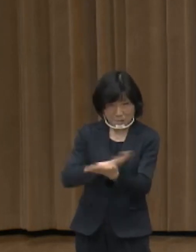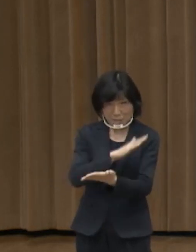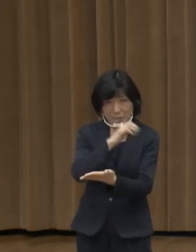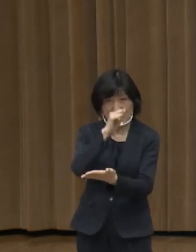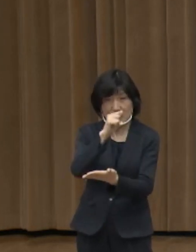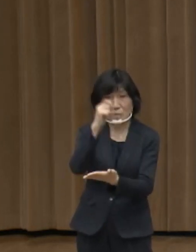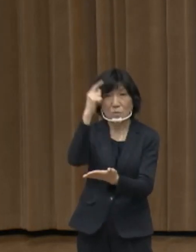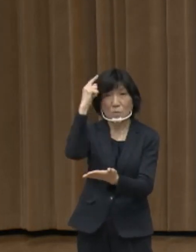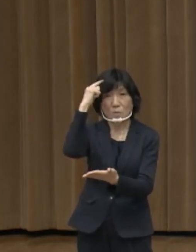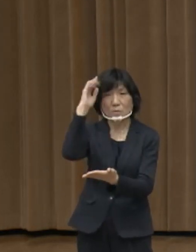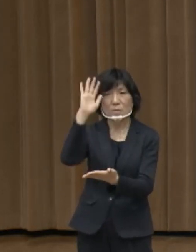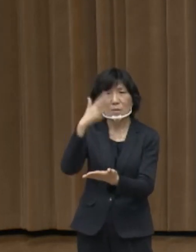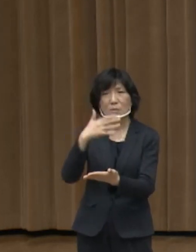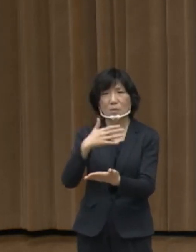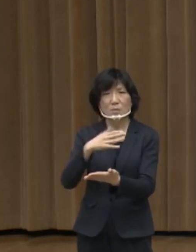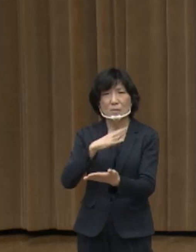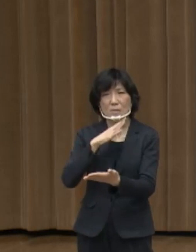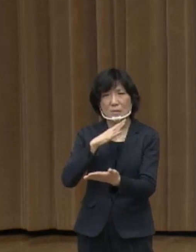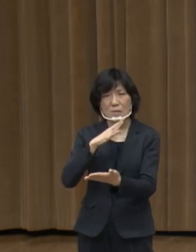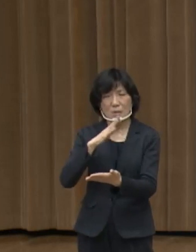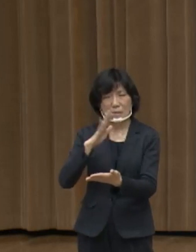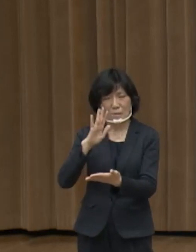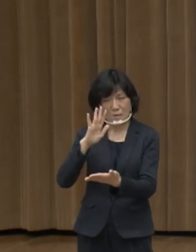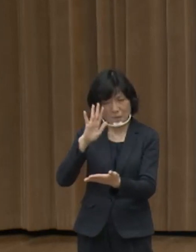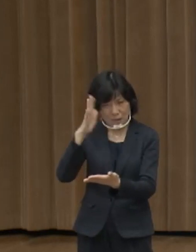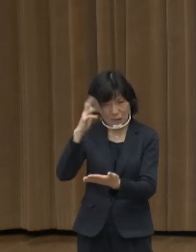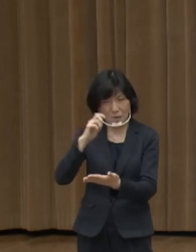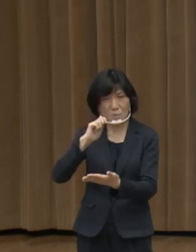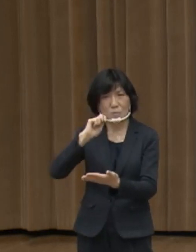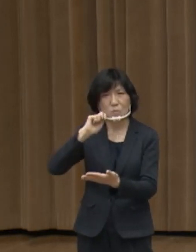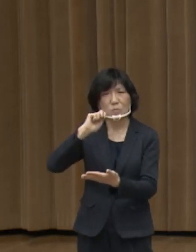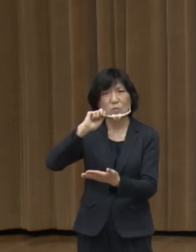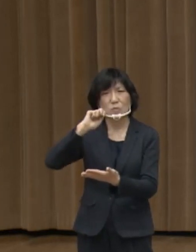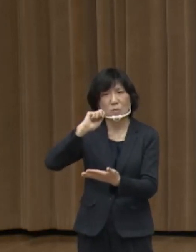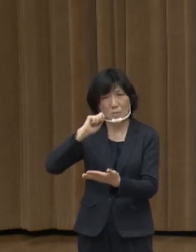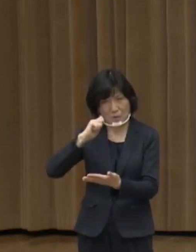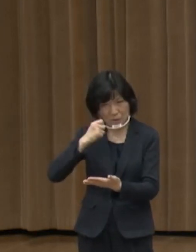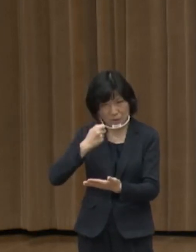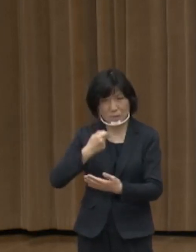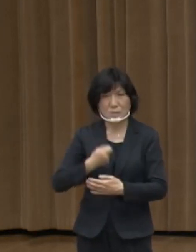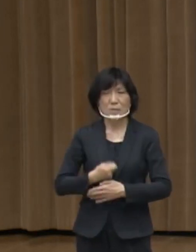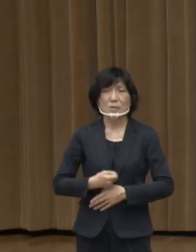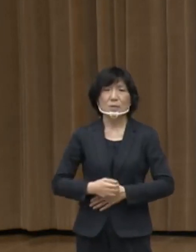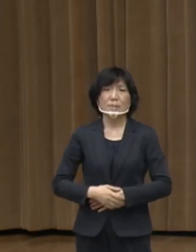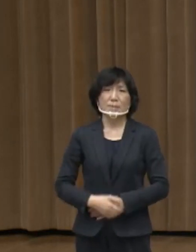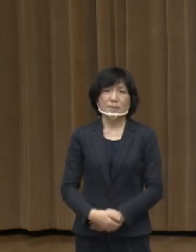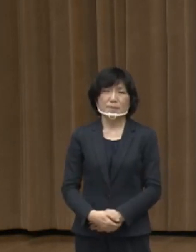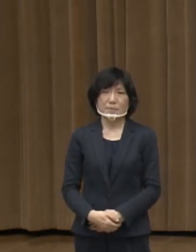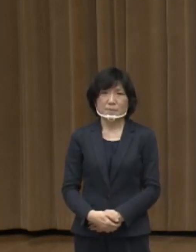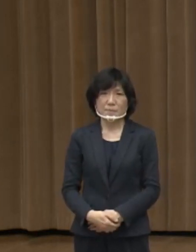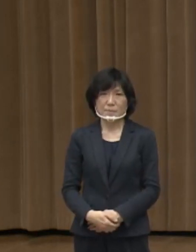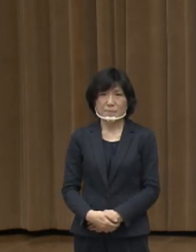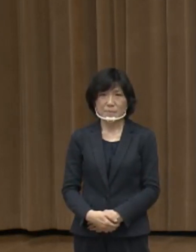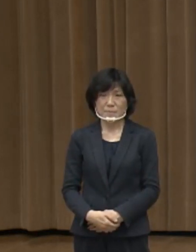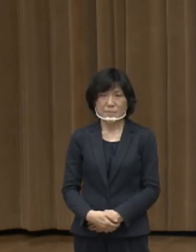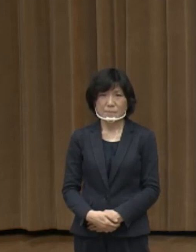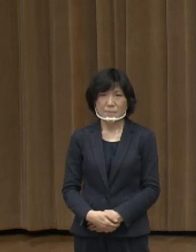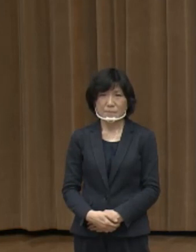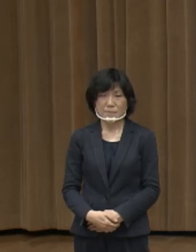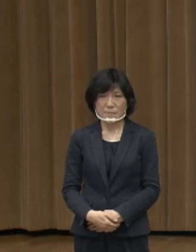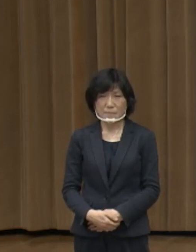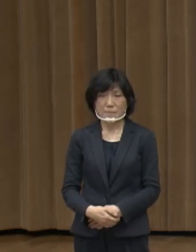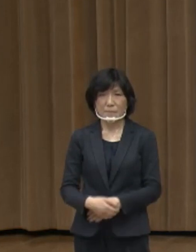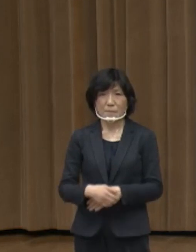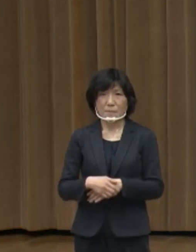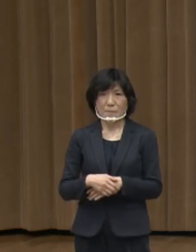。ただなかなかそう簡単に、撲滅をするということは難しいというふうに思っ